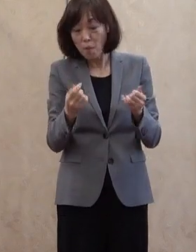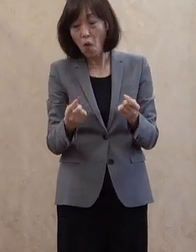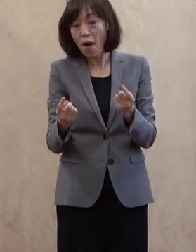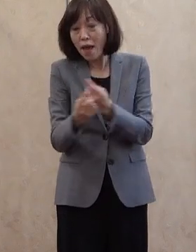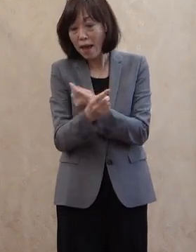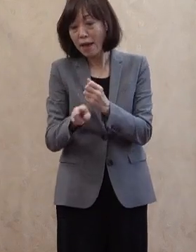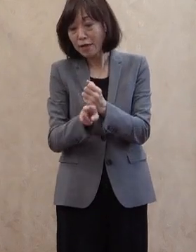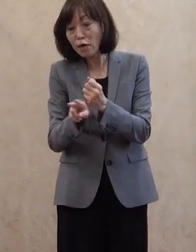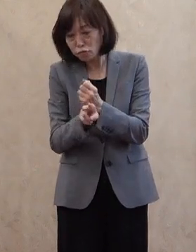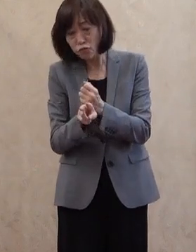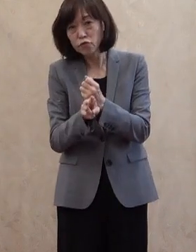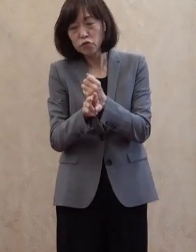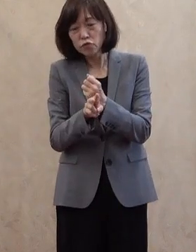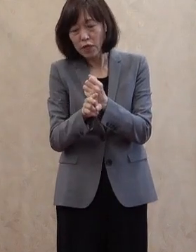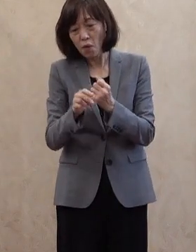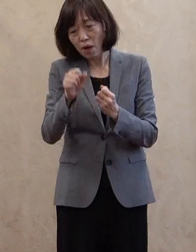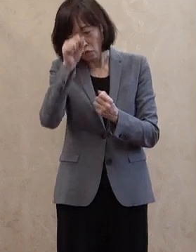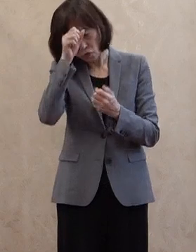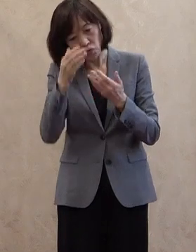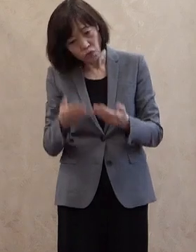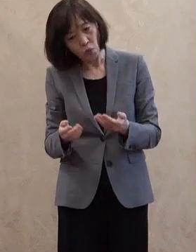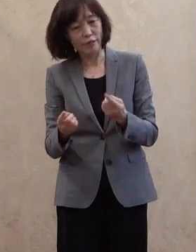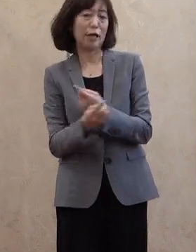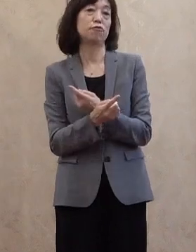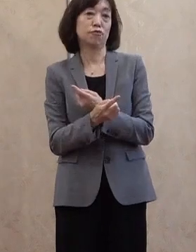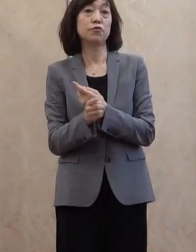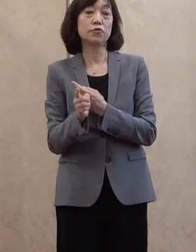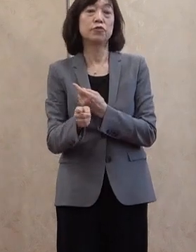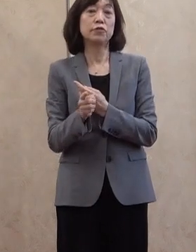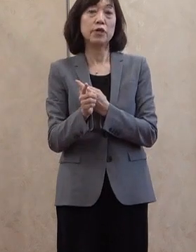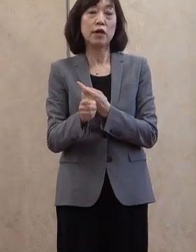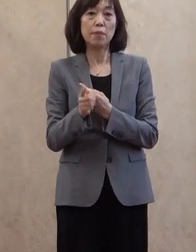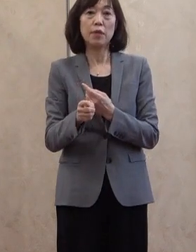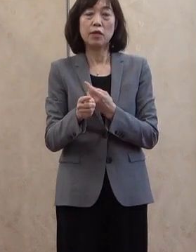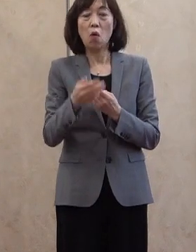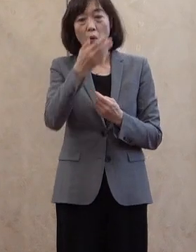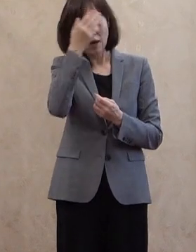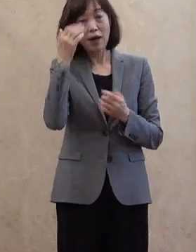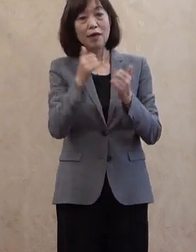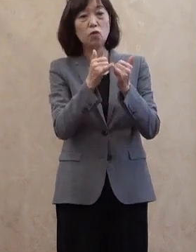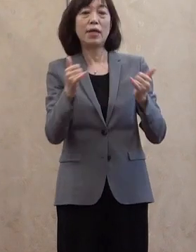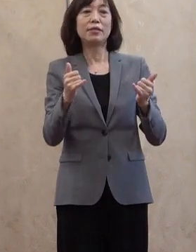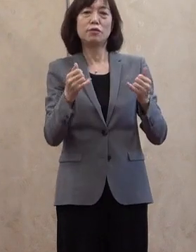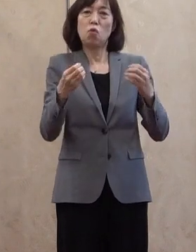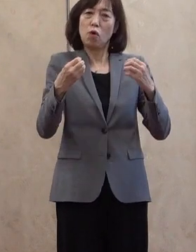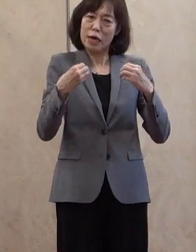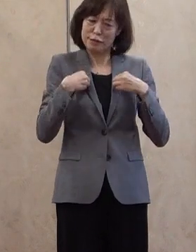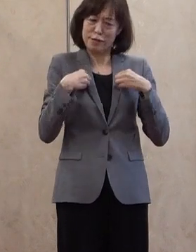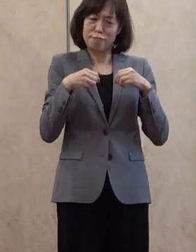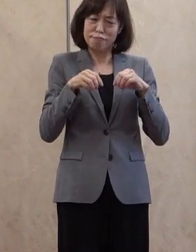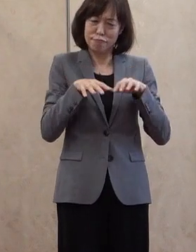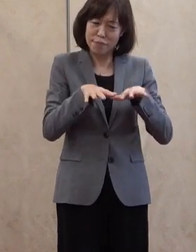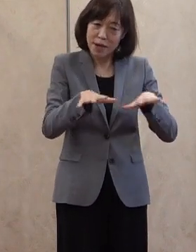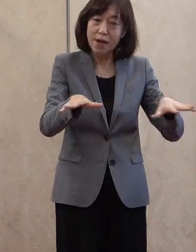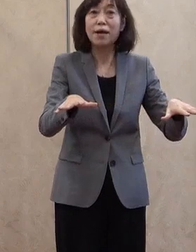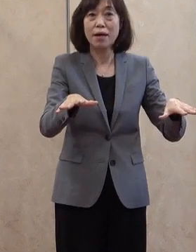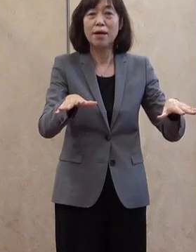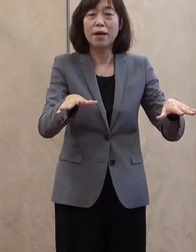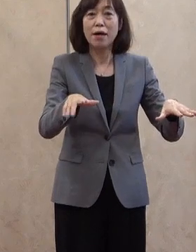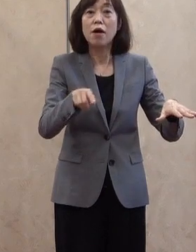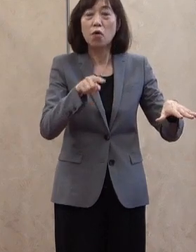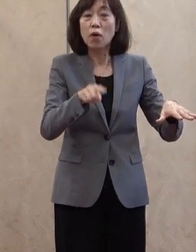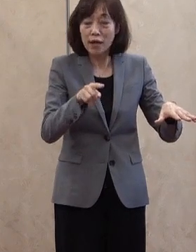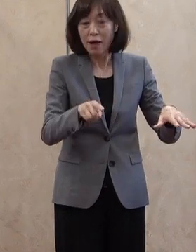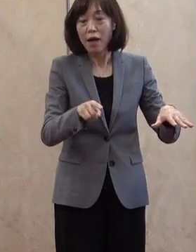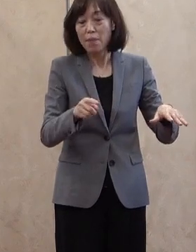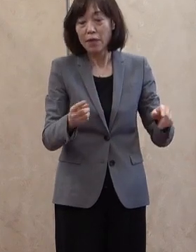ってきています。また若い世代でのこの感染の広がりというのがこの変異株においては非常に強く見